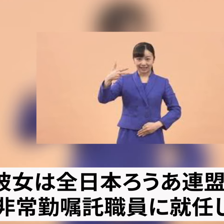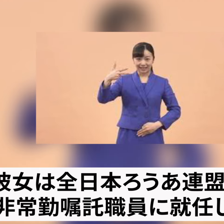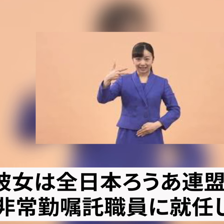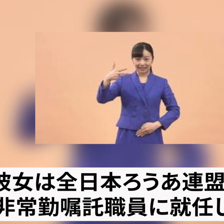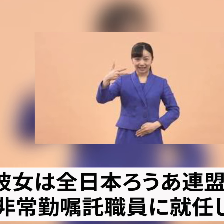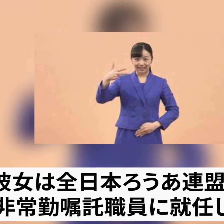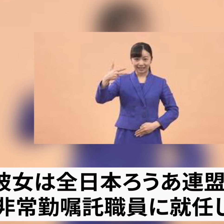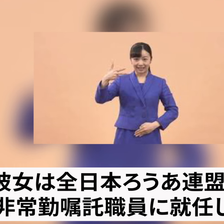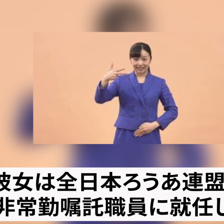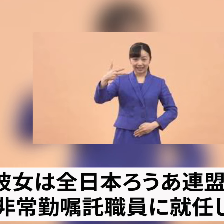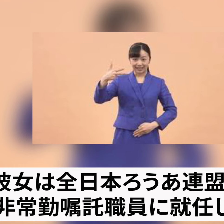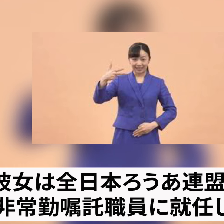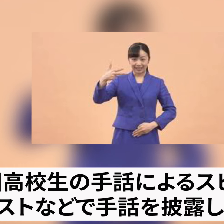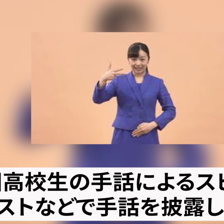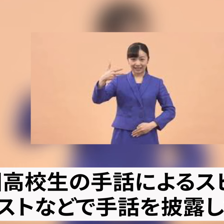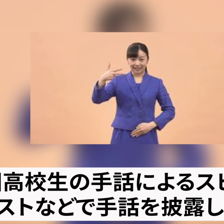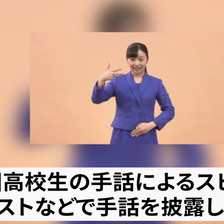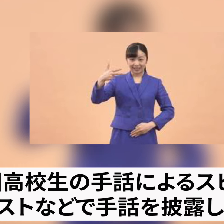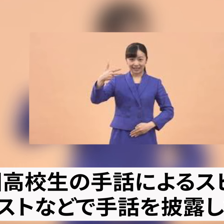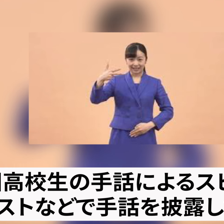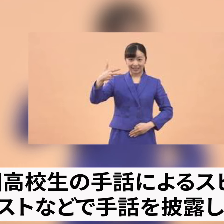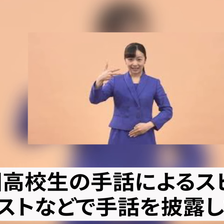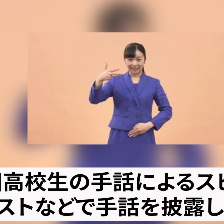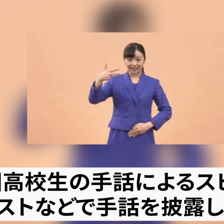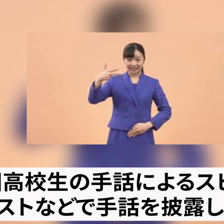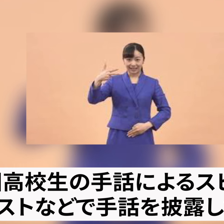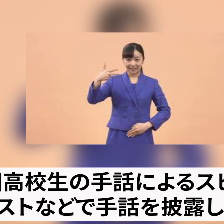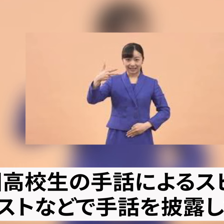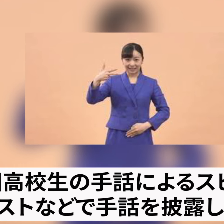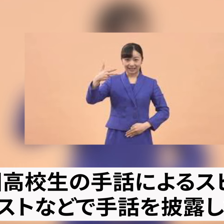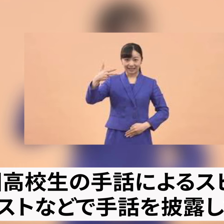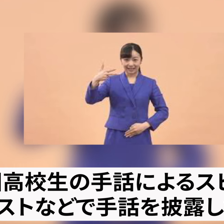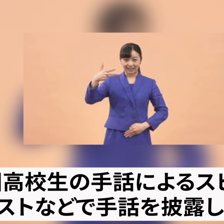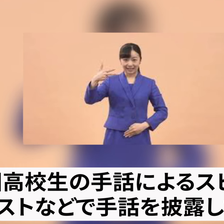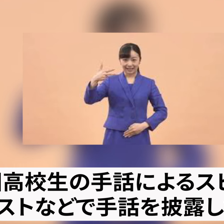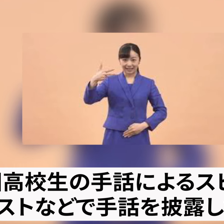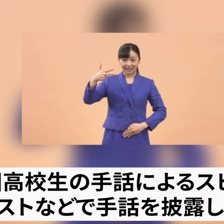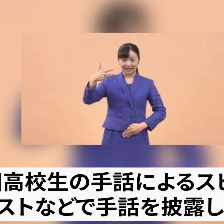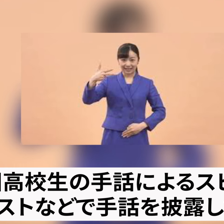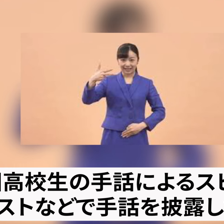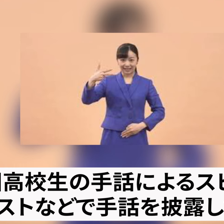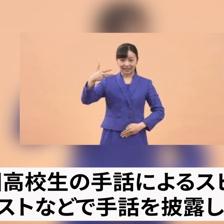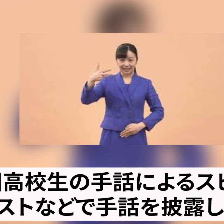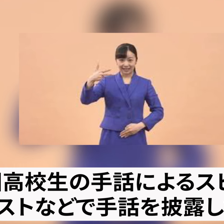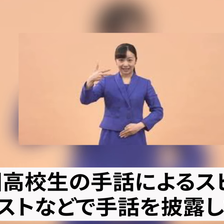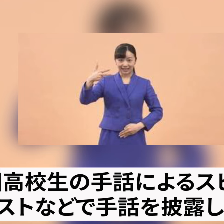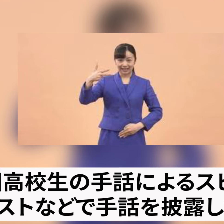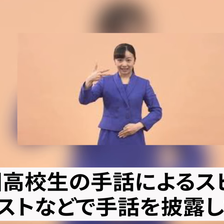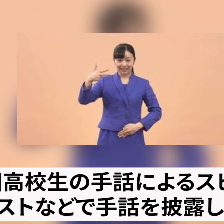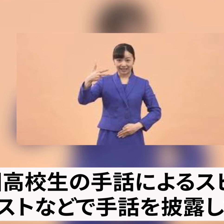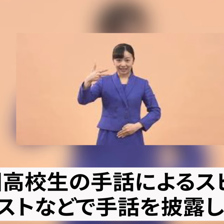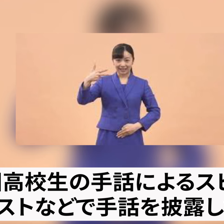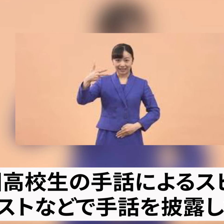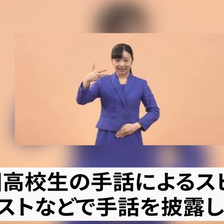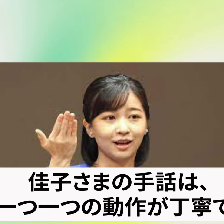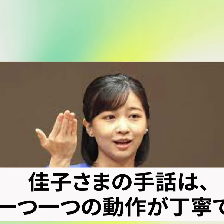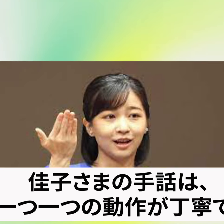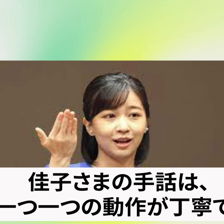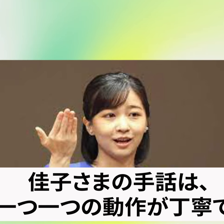託職員に就任し、全国高校生の手話によるスピーチコンテストなどで手話を披露しています。佳子さまの手